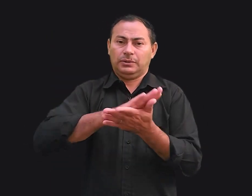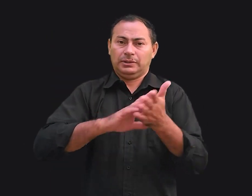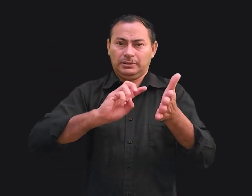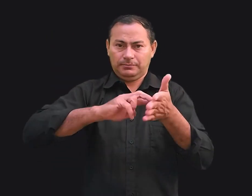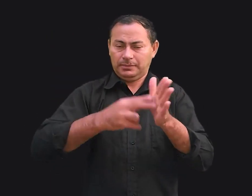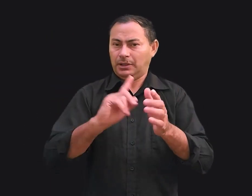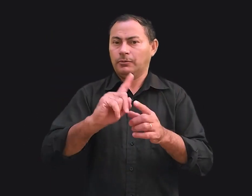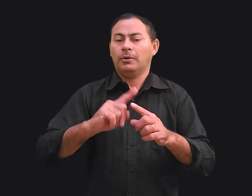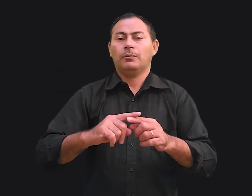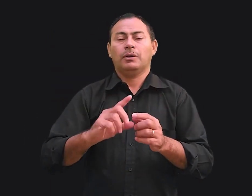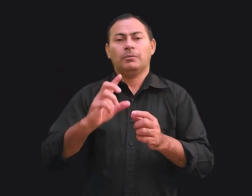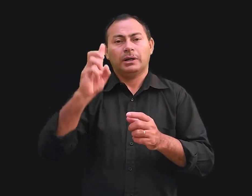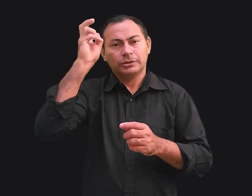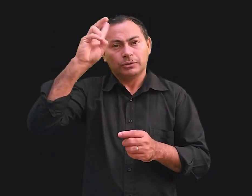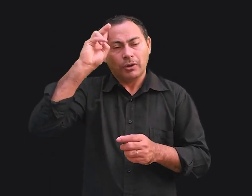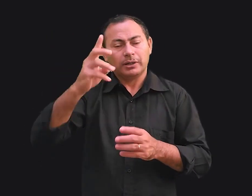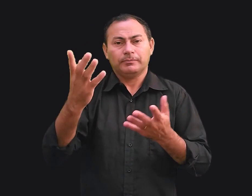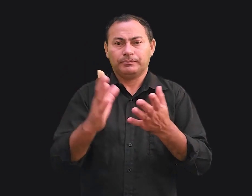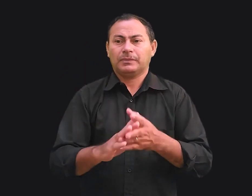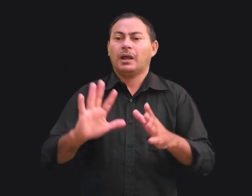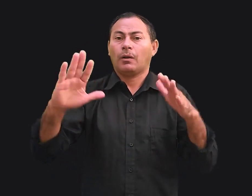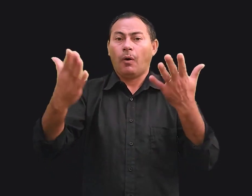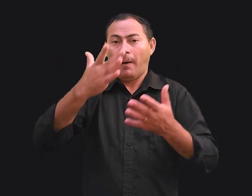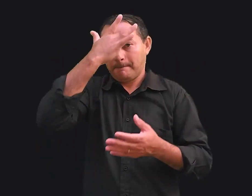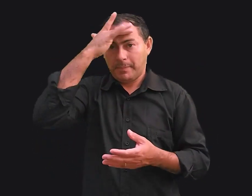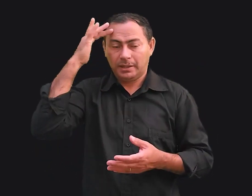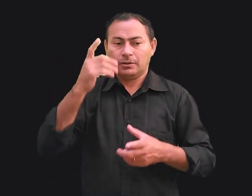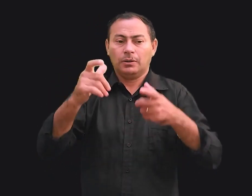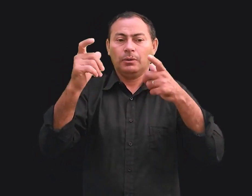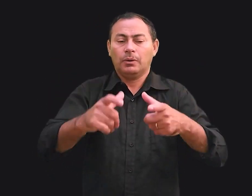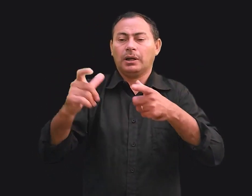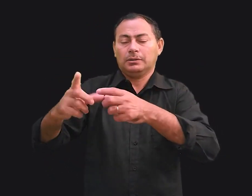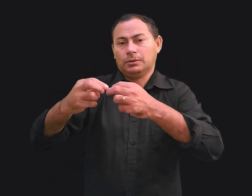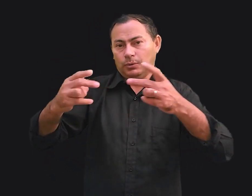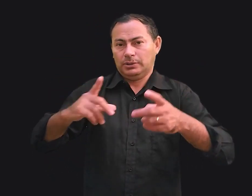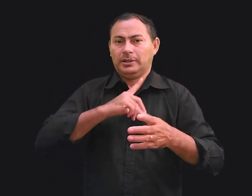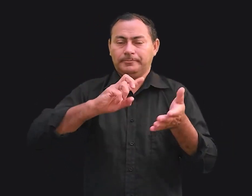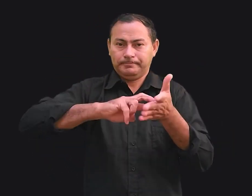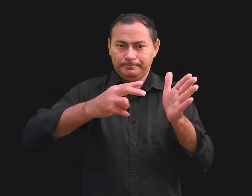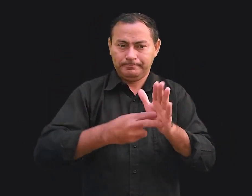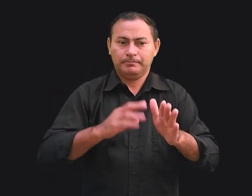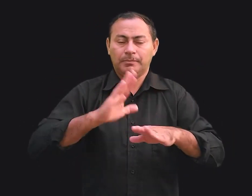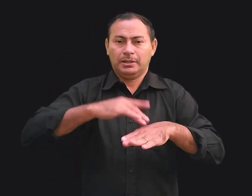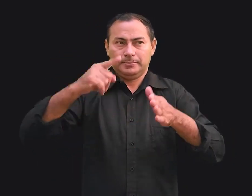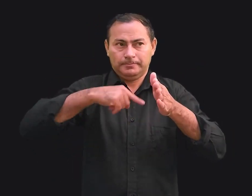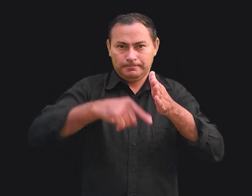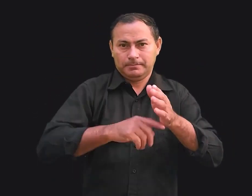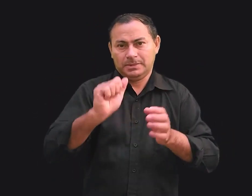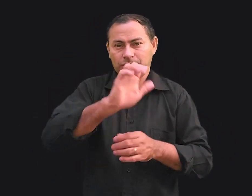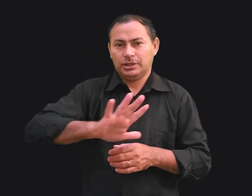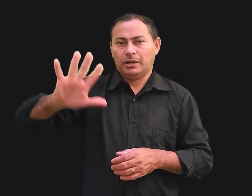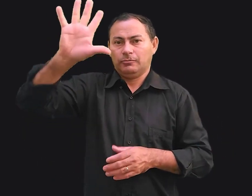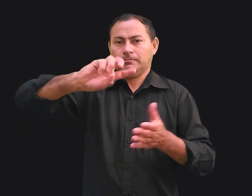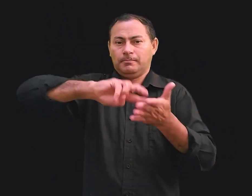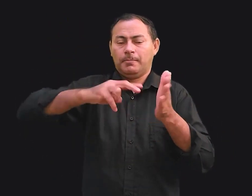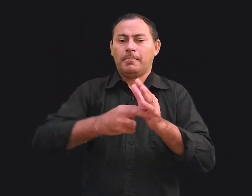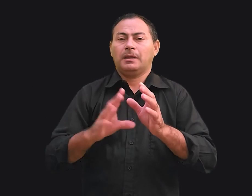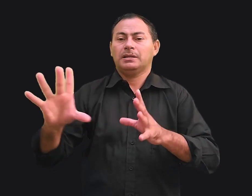significado. Uma alegoria é uma história na qual as pessoas, lugares e coisas têm um significado mais profundo, geralmente um significado